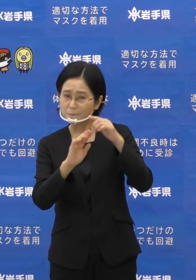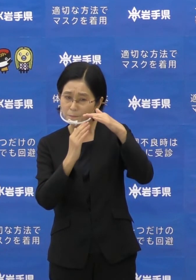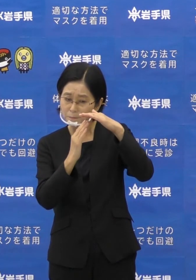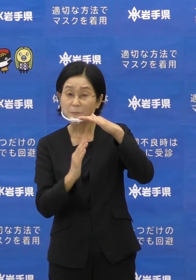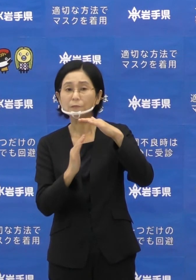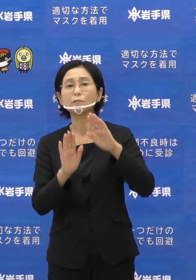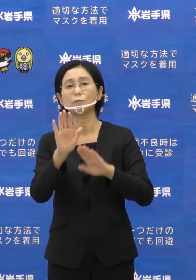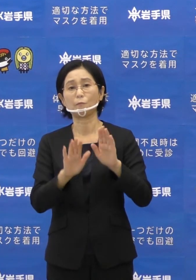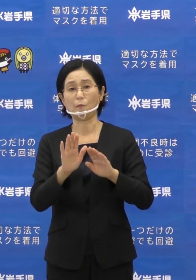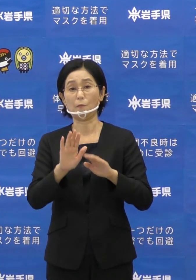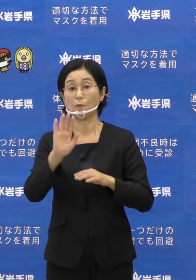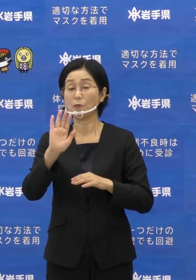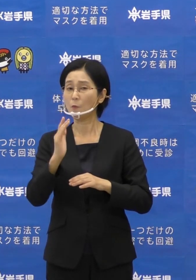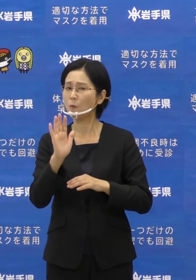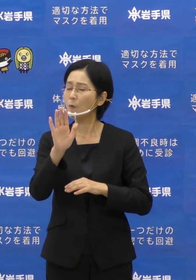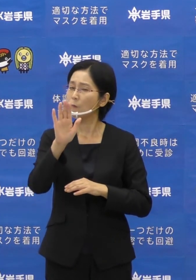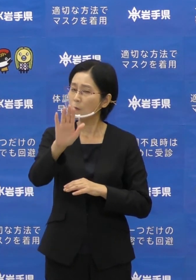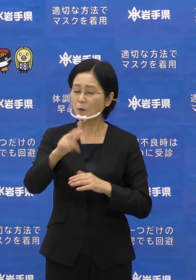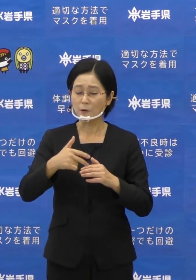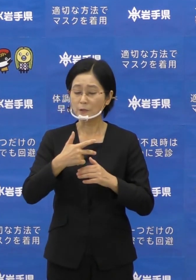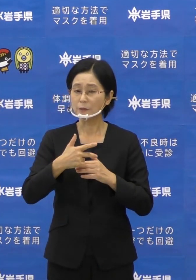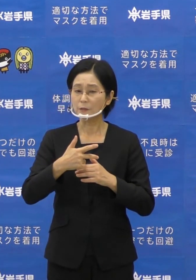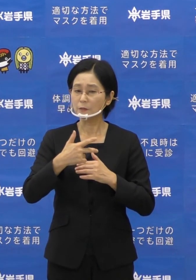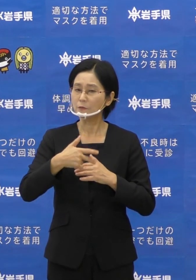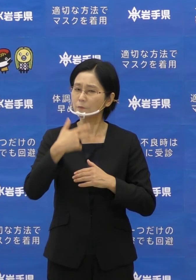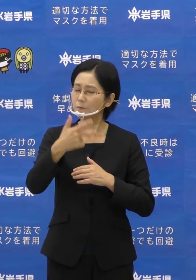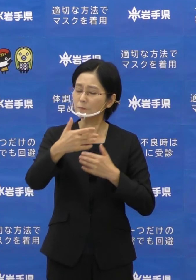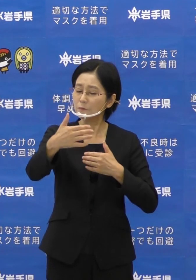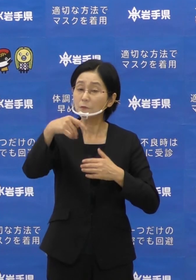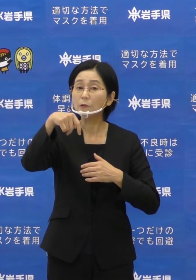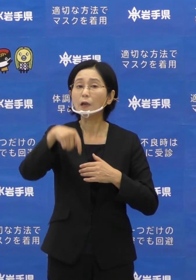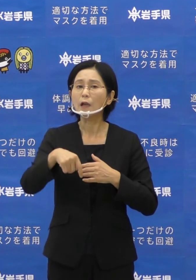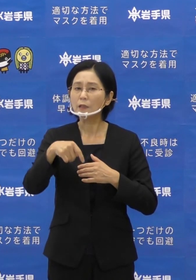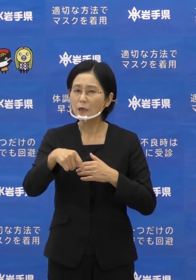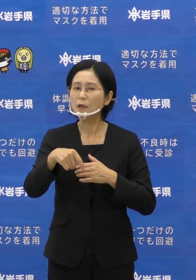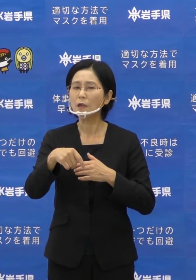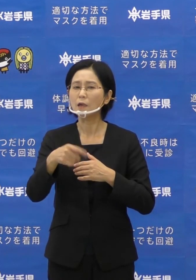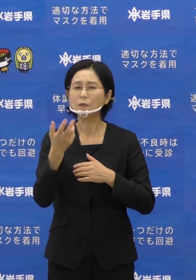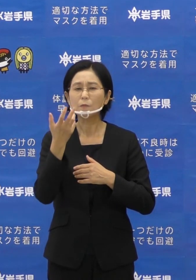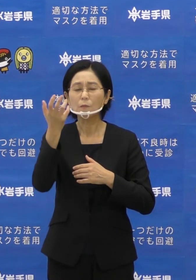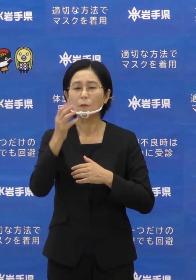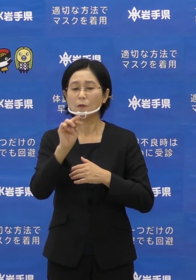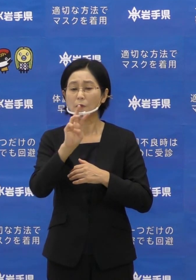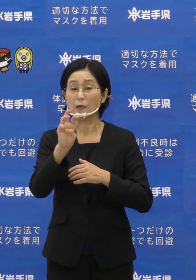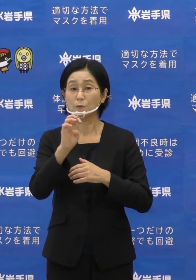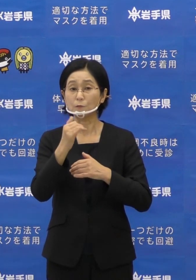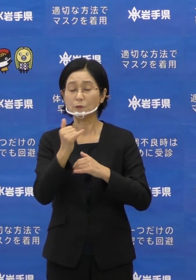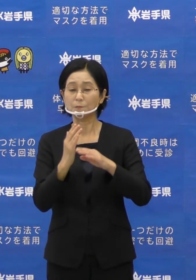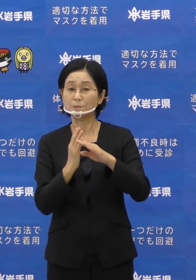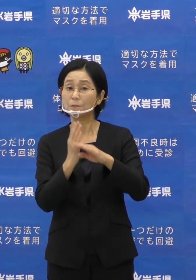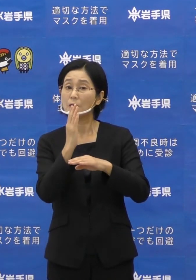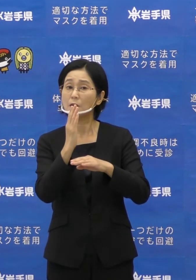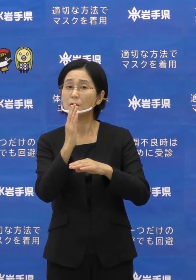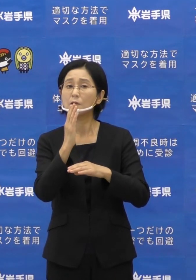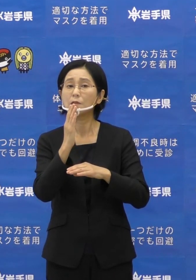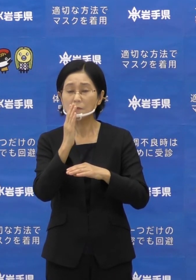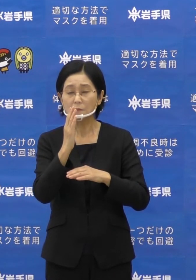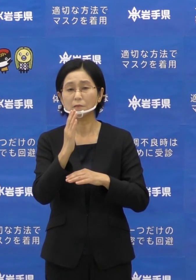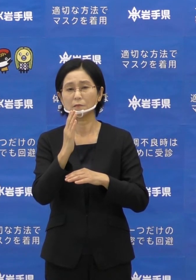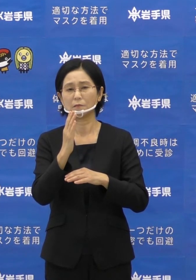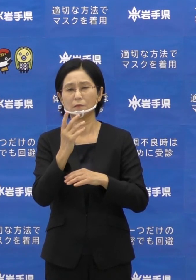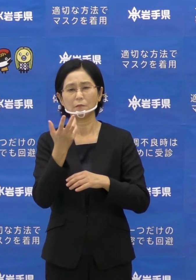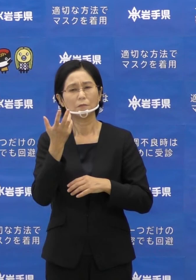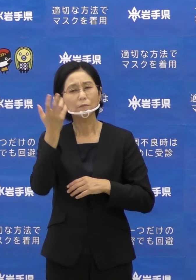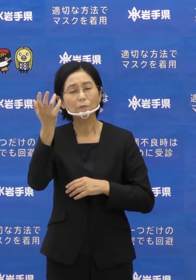と1週間を待たずに10万人あたり30まで行く可能性が高いので